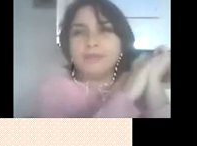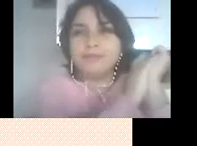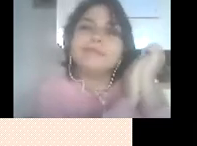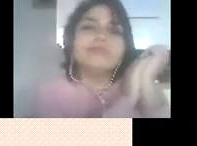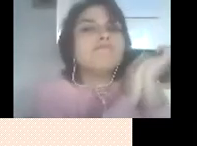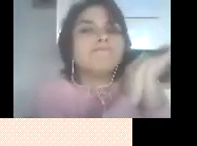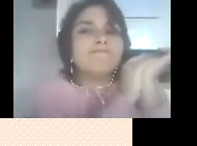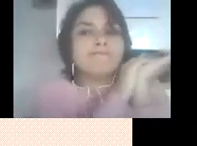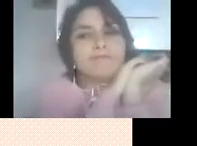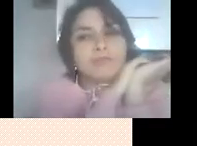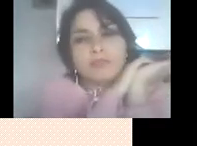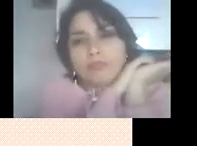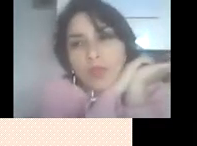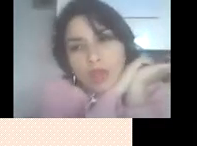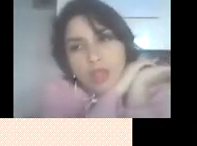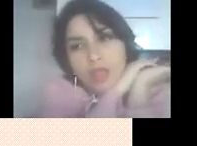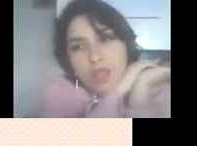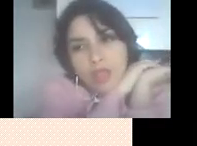niña?